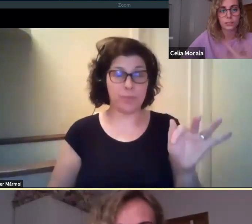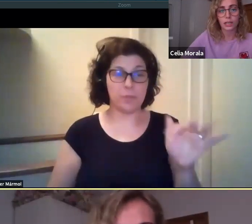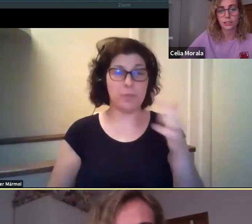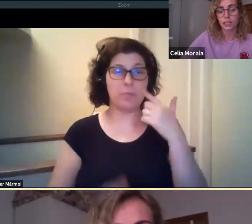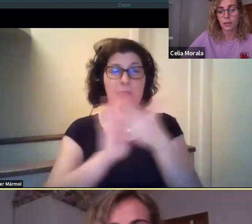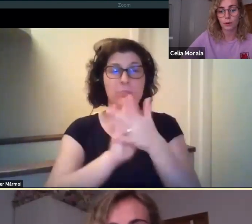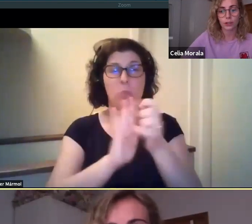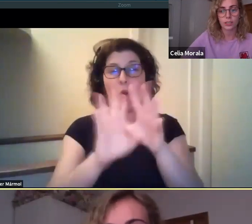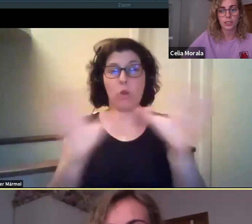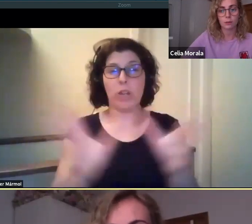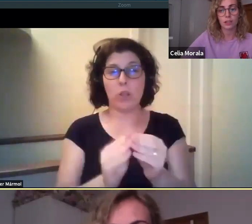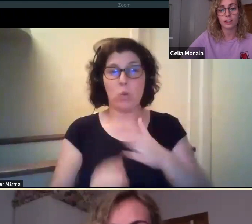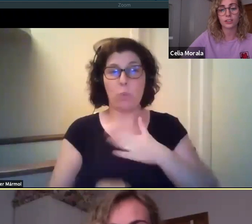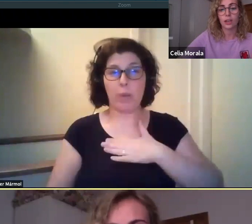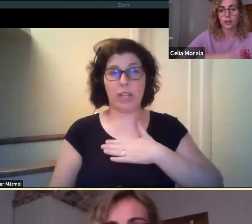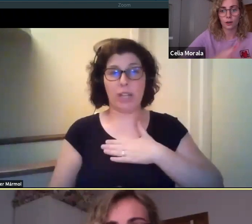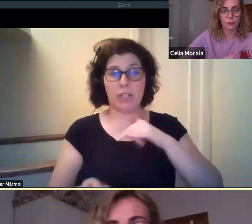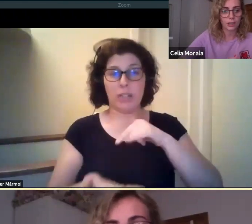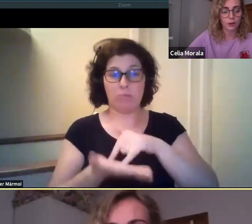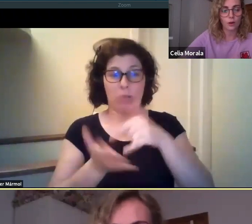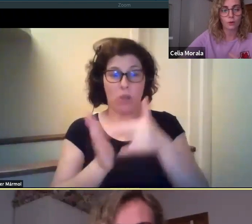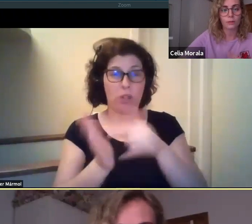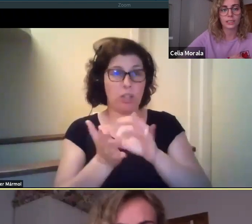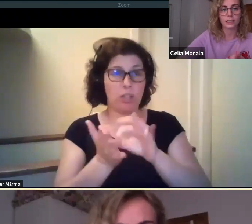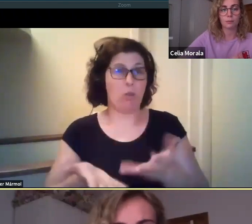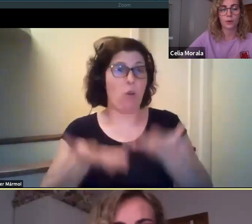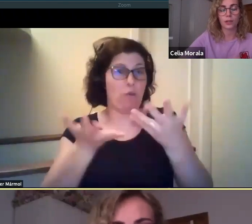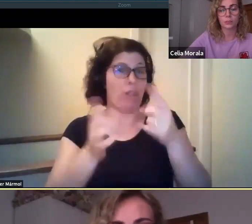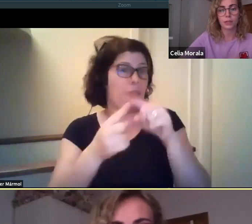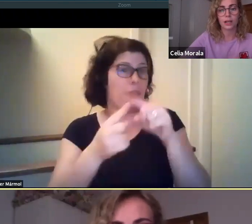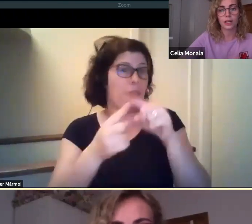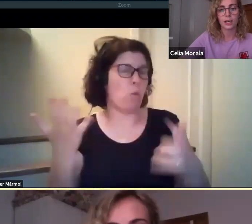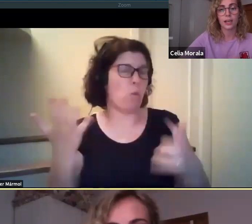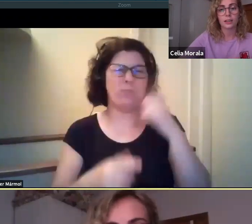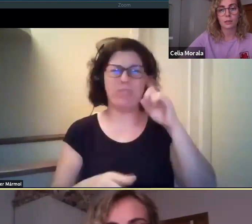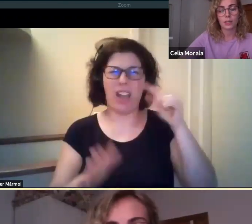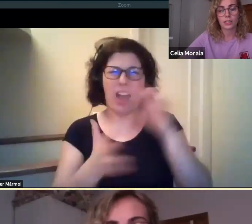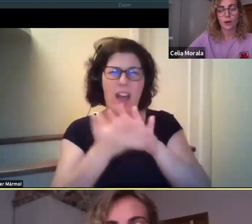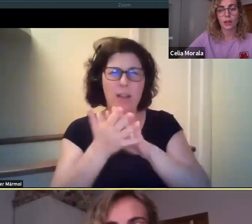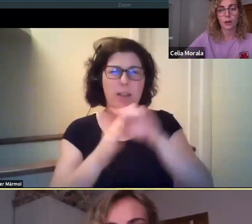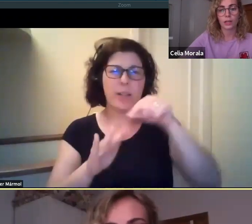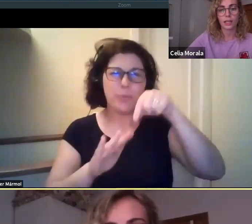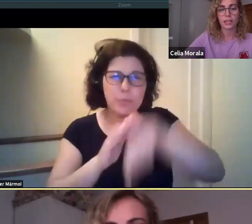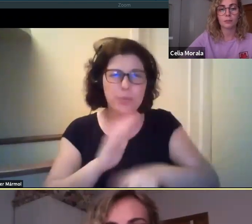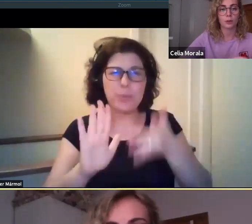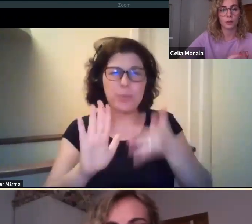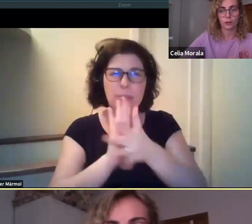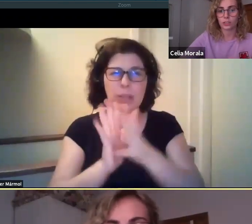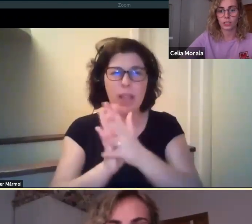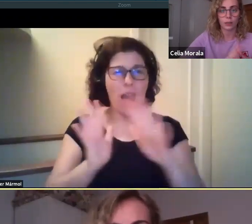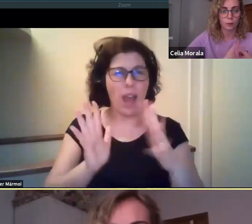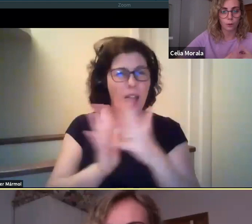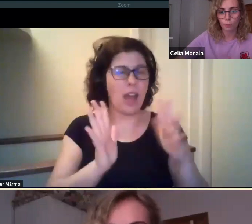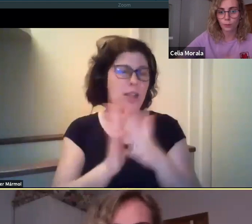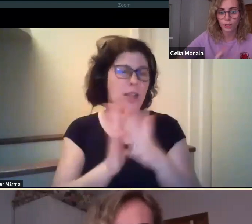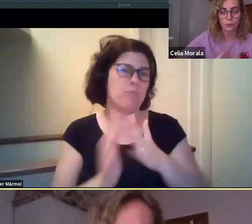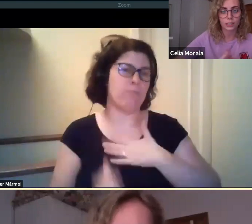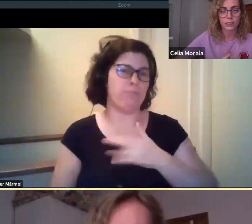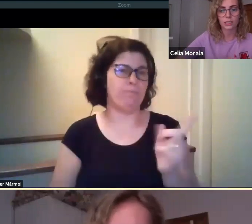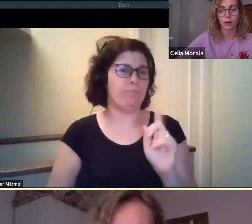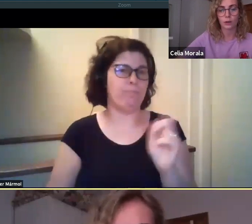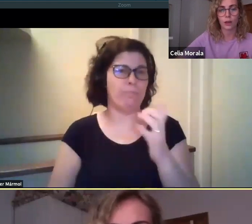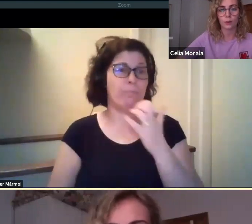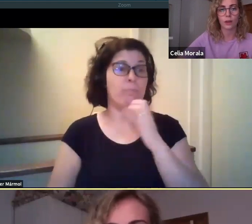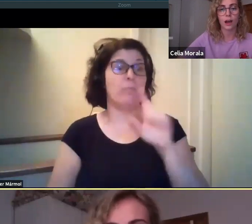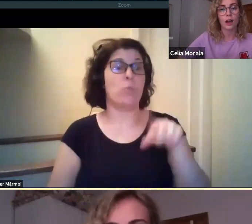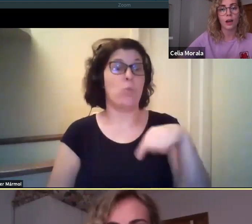cuál es nuestra cartera de proyectos y servicios. No me quiero meter tampoco en explicar demasiado cada una de ellas, pero bueno, si luego posteriormente